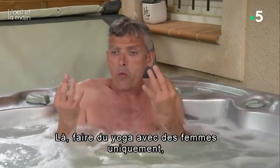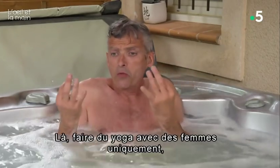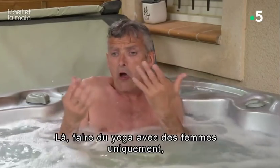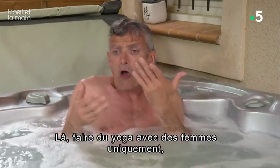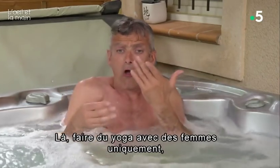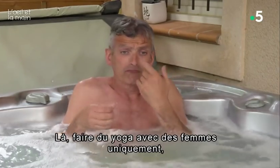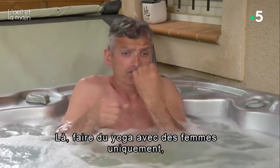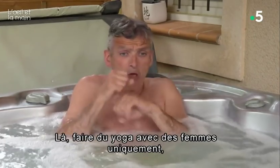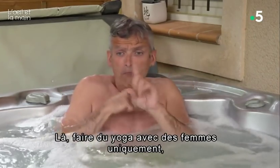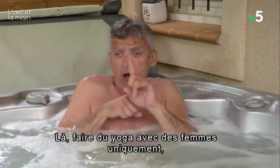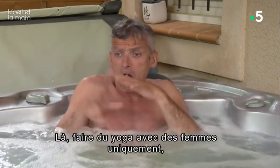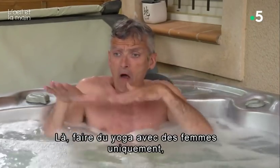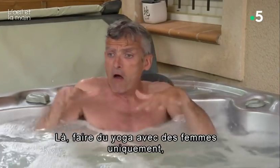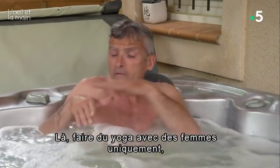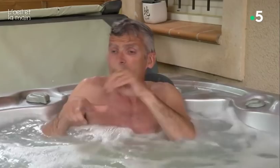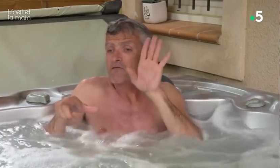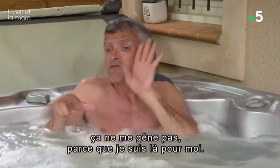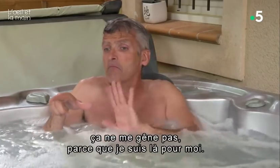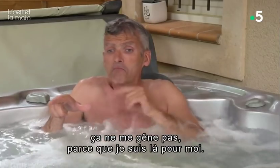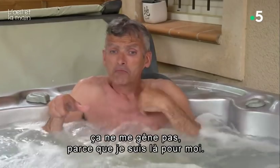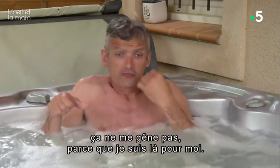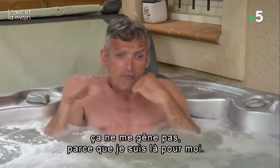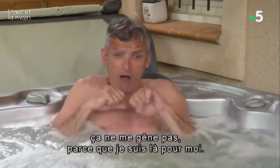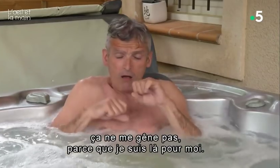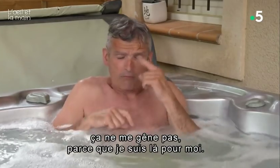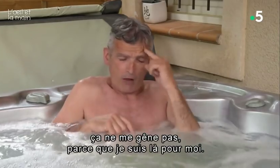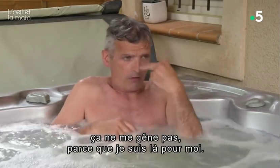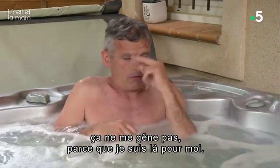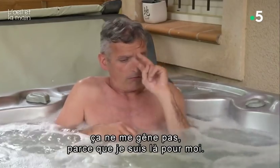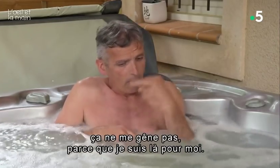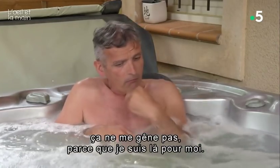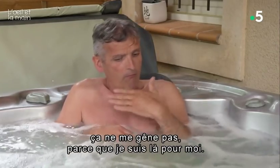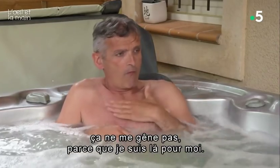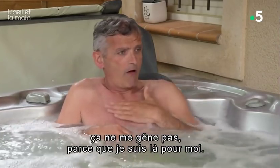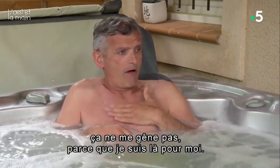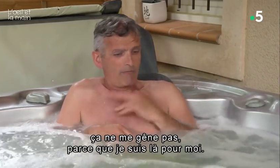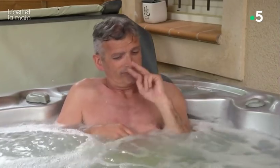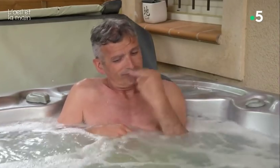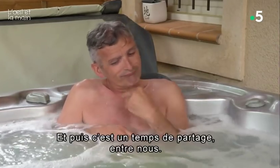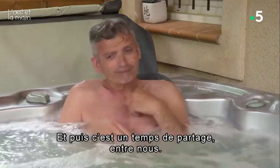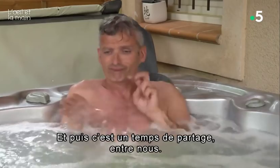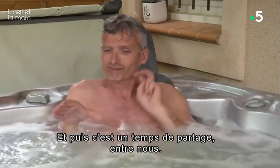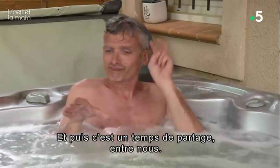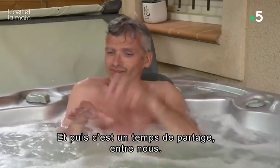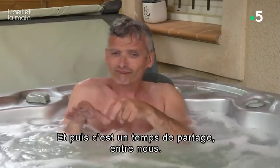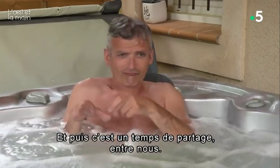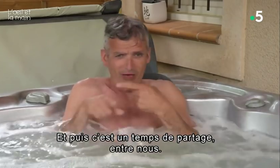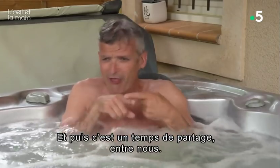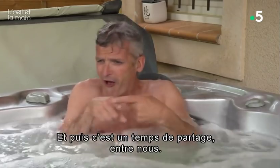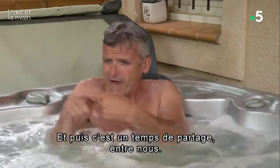Là, faire du yoga avec des femmes uniquement, ça ne me gêne pas, parce que je suis là pour moi. Et puis, c'est un temps de partage,